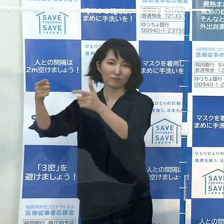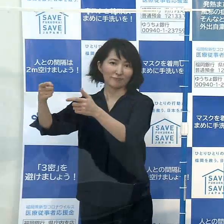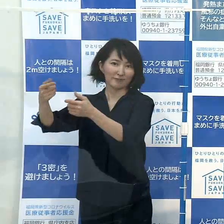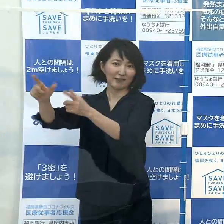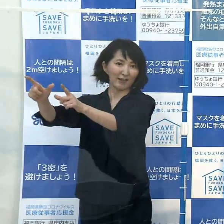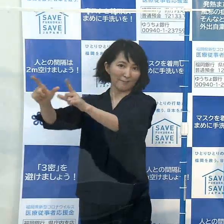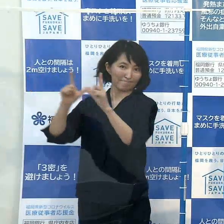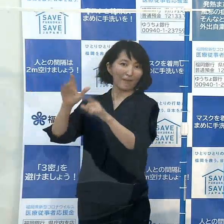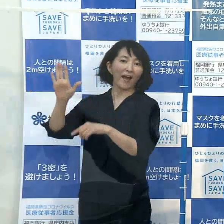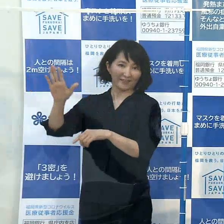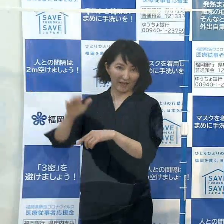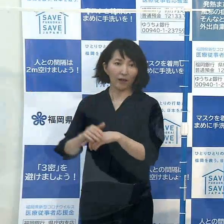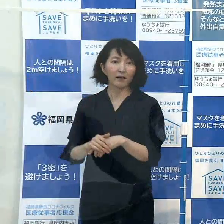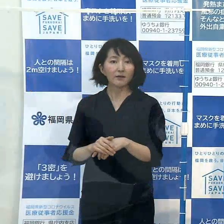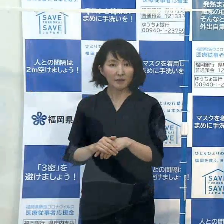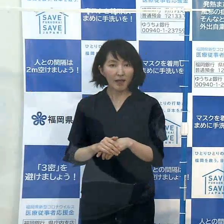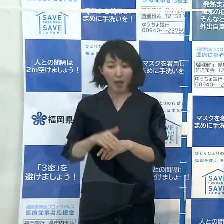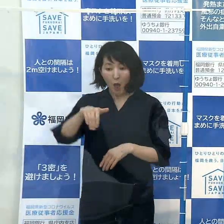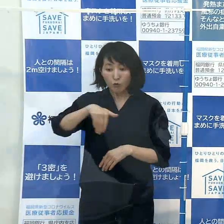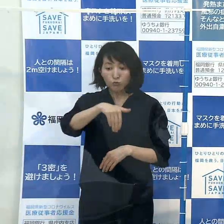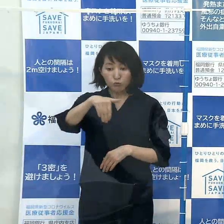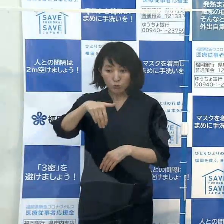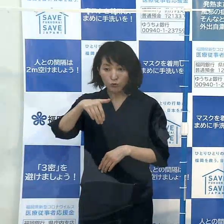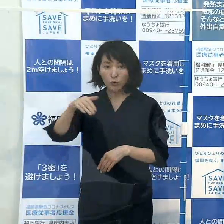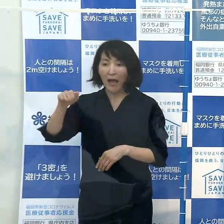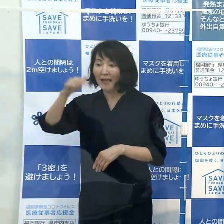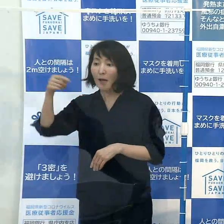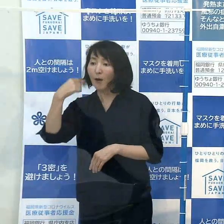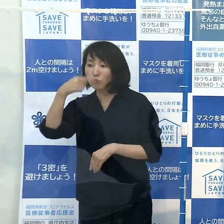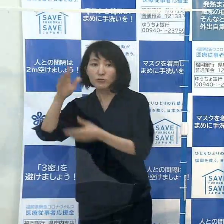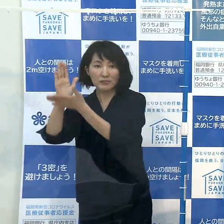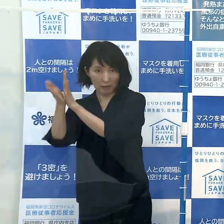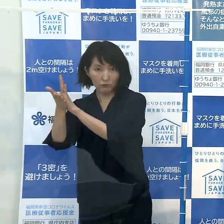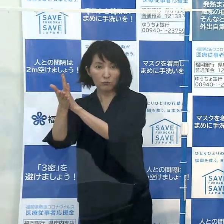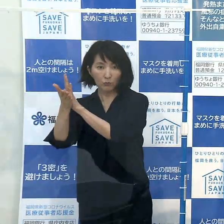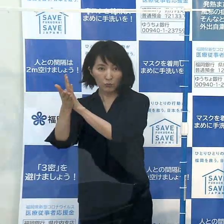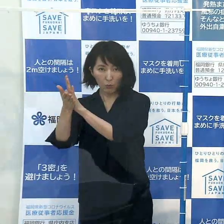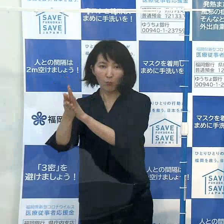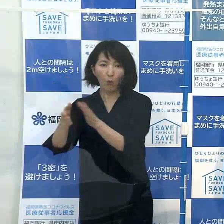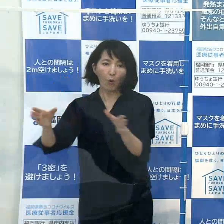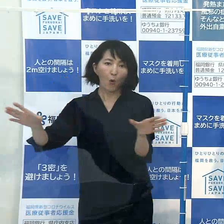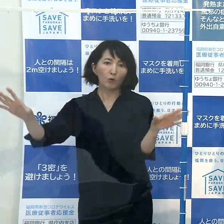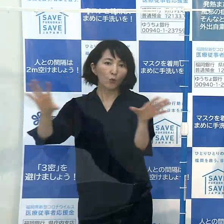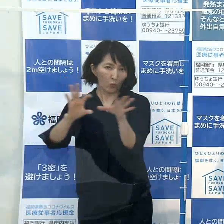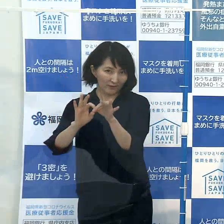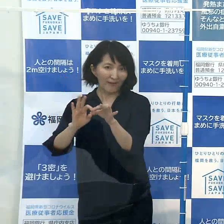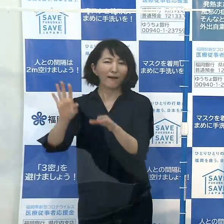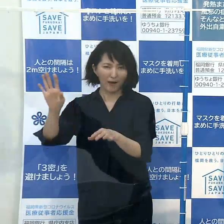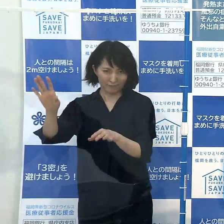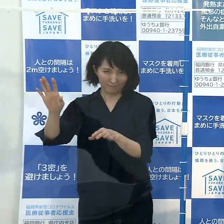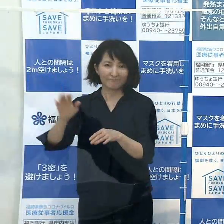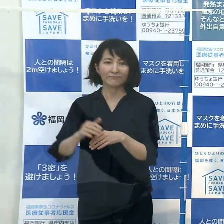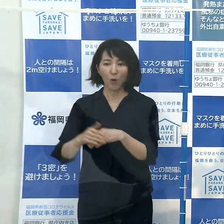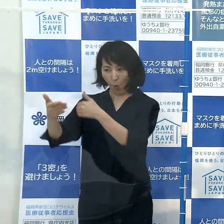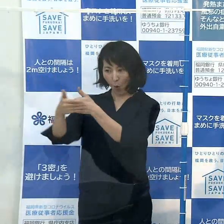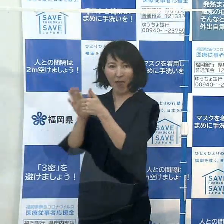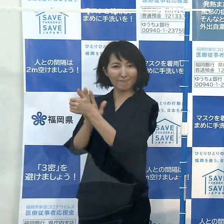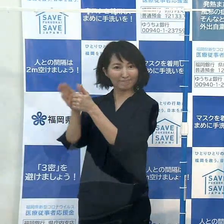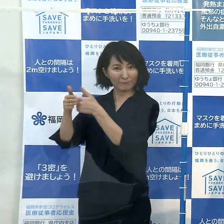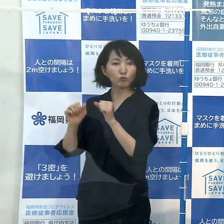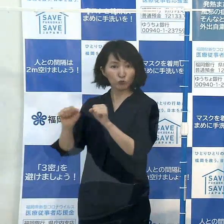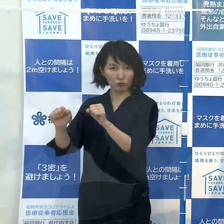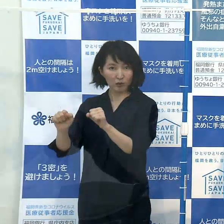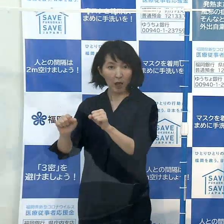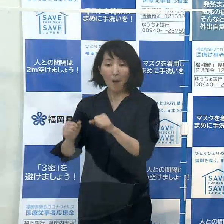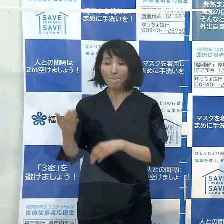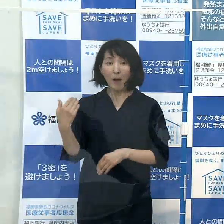ですね、九州山口の応援協定というのを持ってまして、これまでもですね、例えば大分県で